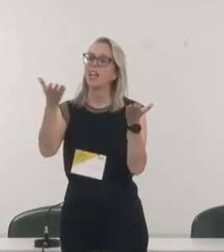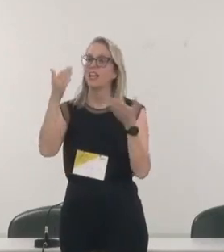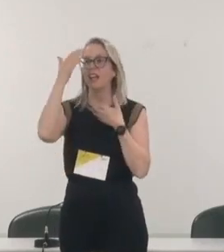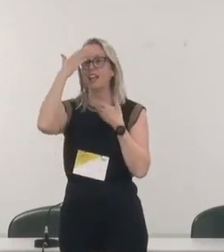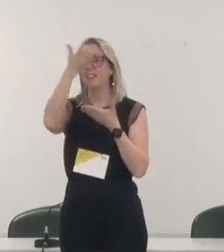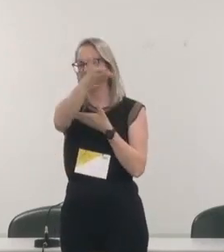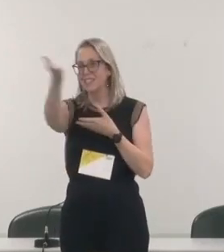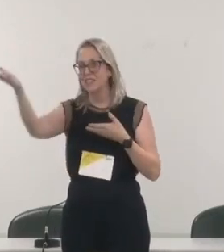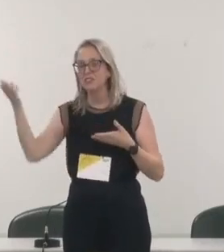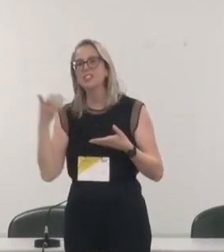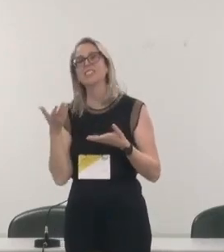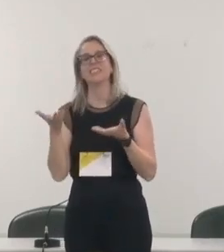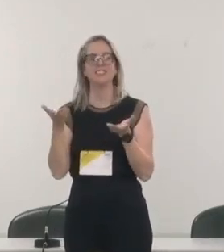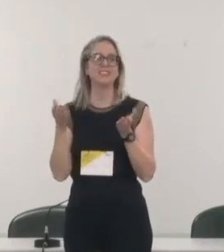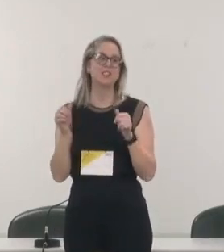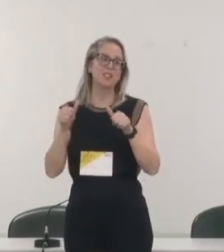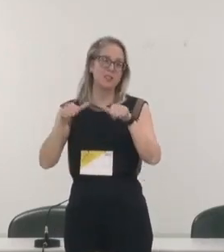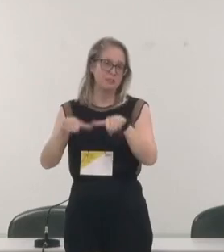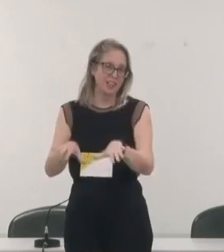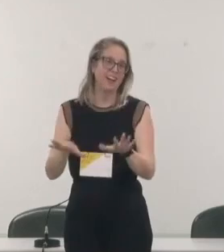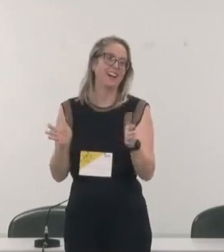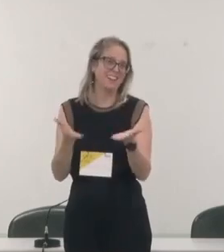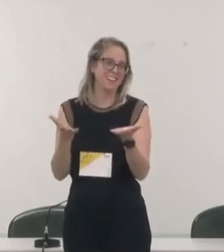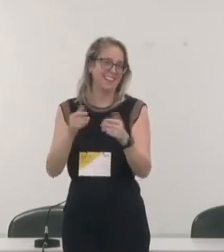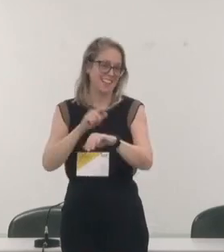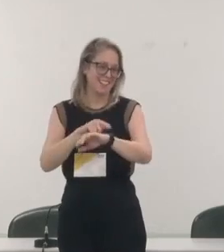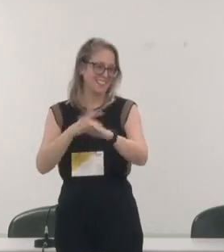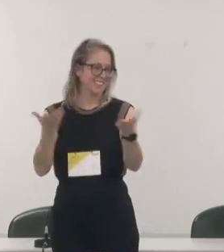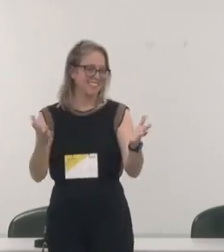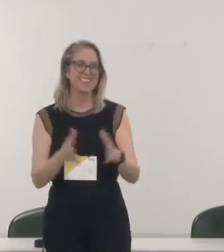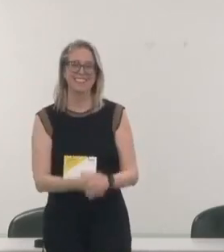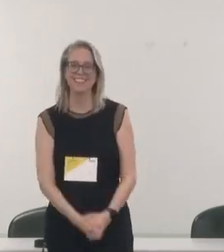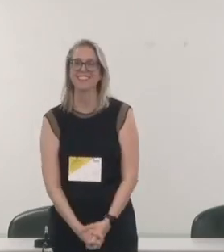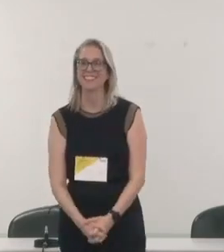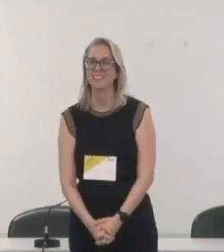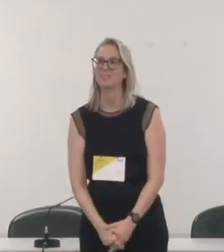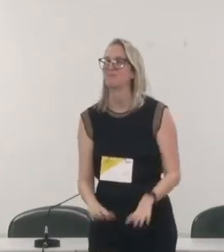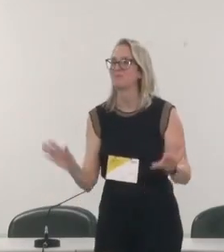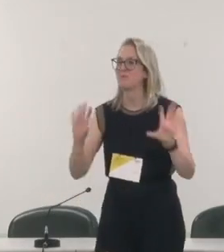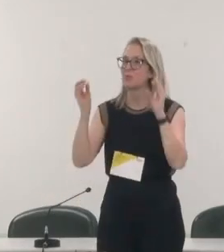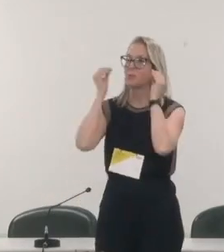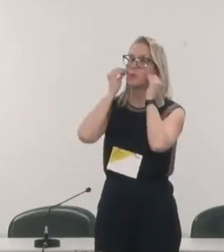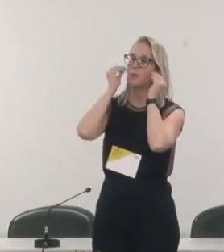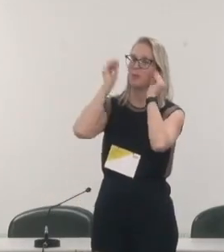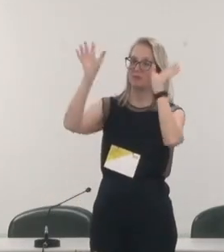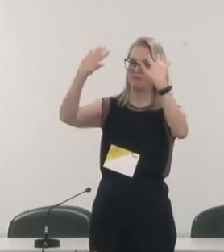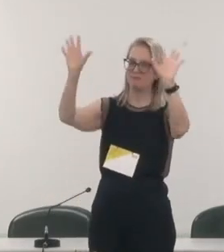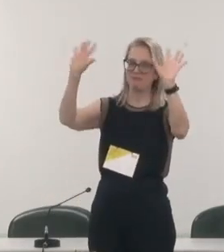essa mesa. E quero agradecer a todas as pessoas presentes que ficaram até agora, tá certo? Muito obrigada.